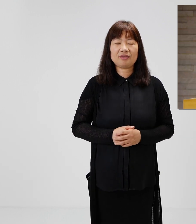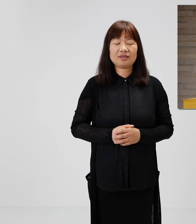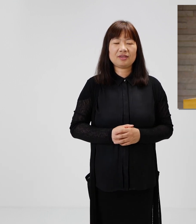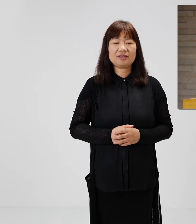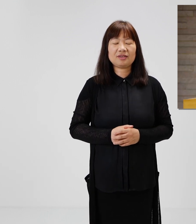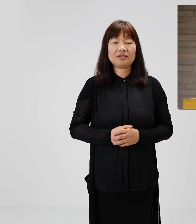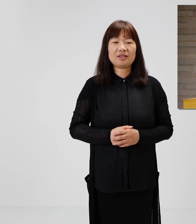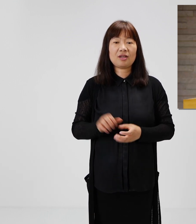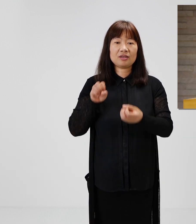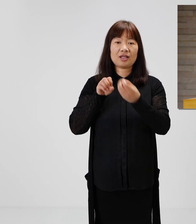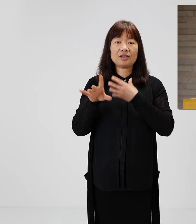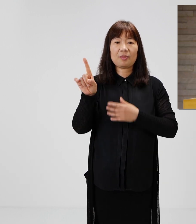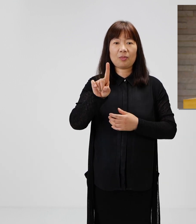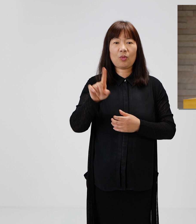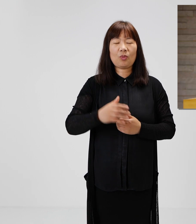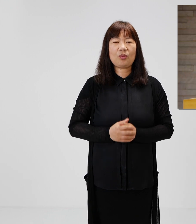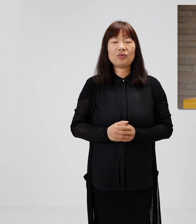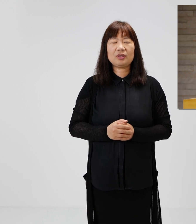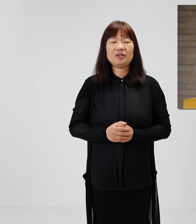어떻게 대답할 거예요?